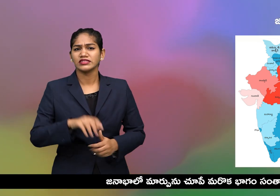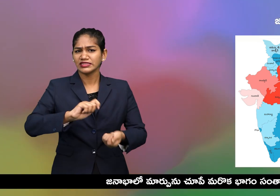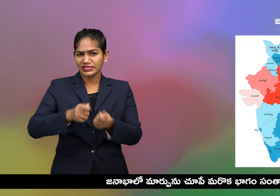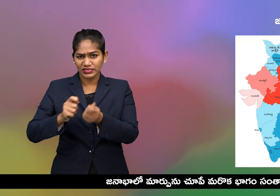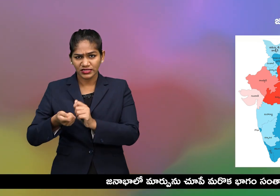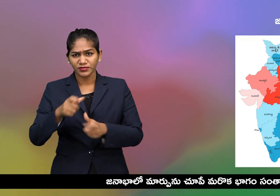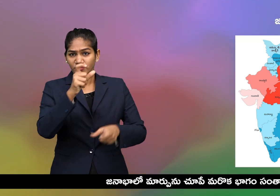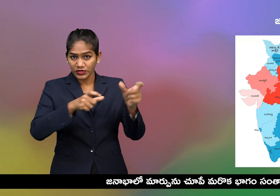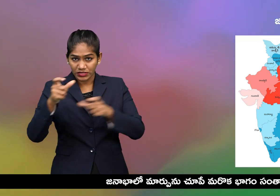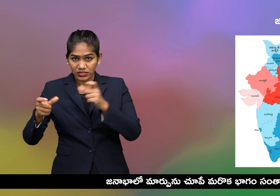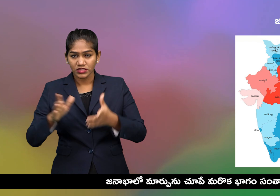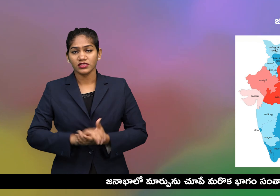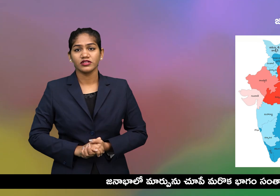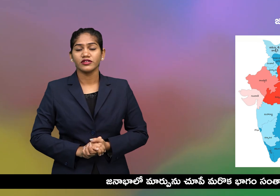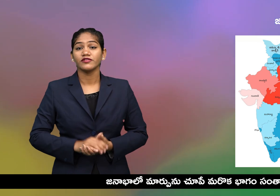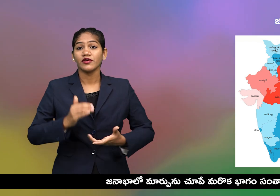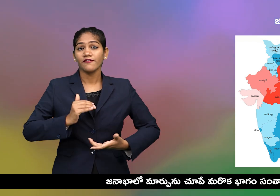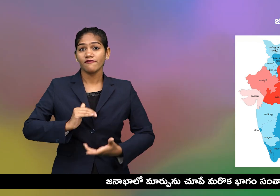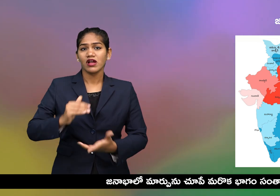మరొక భాగం సంతానోత్పత్తి రేటు.